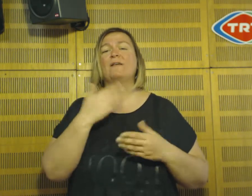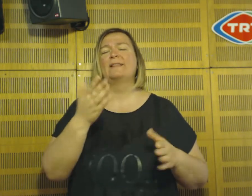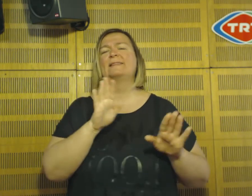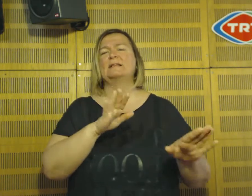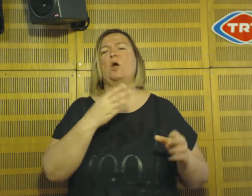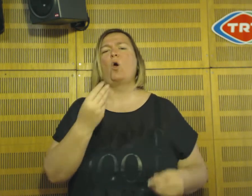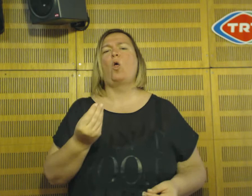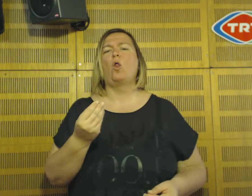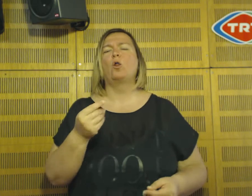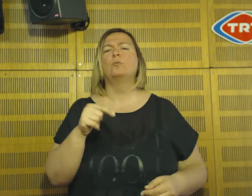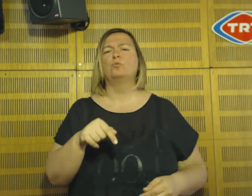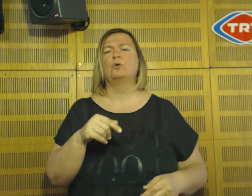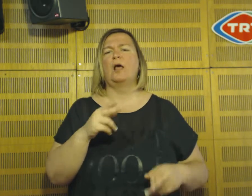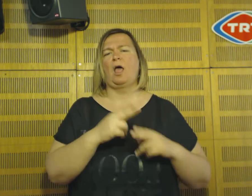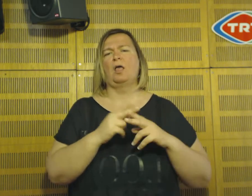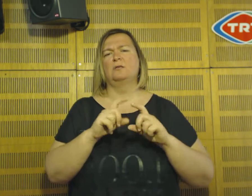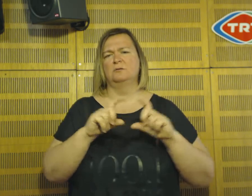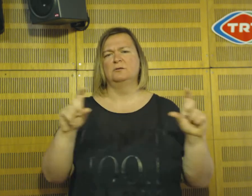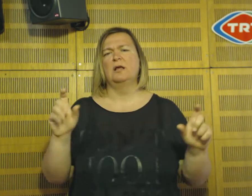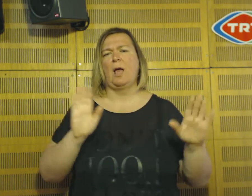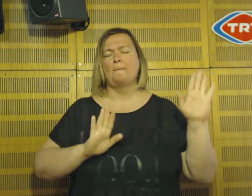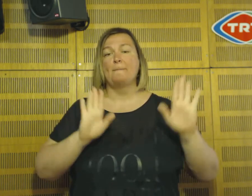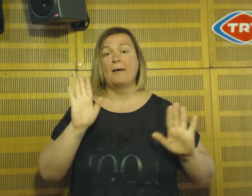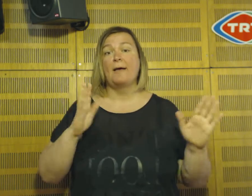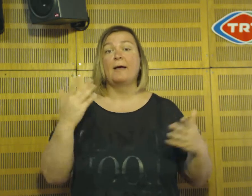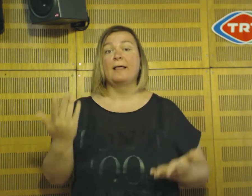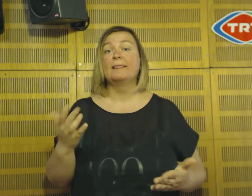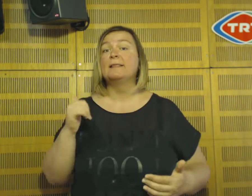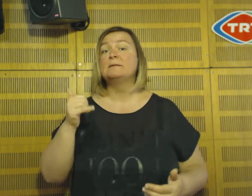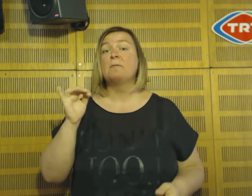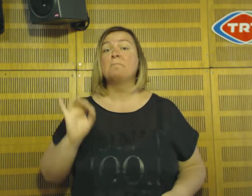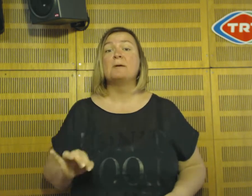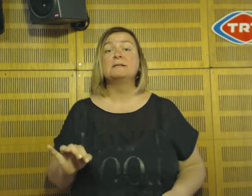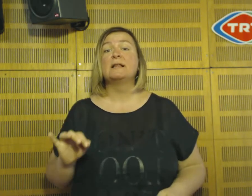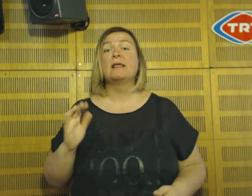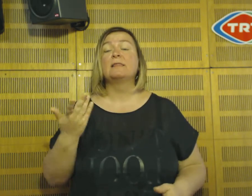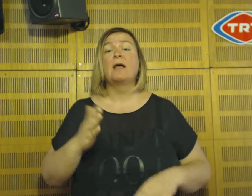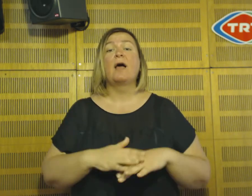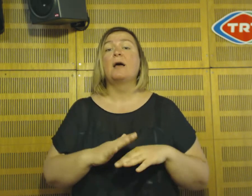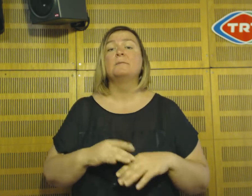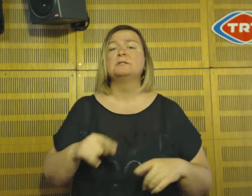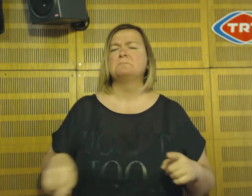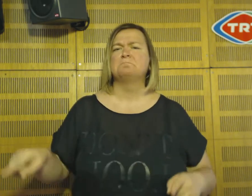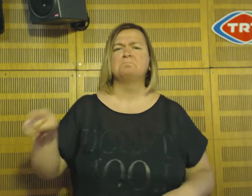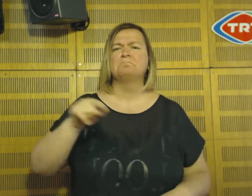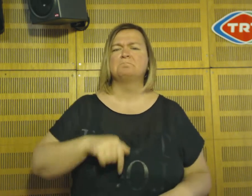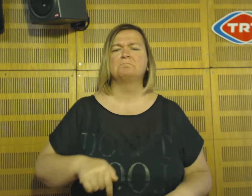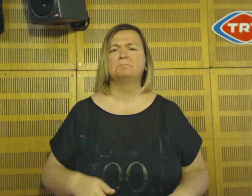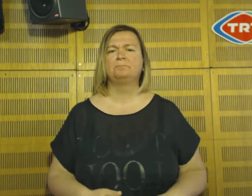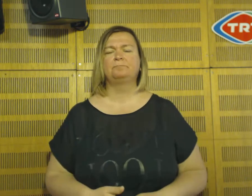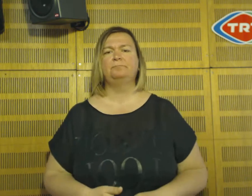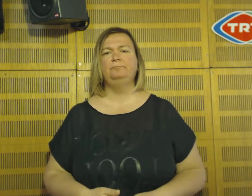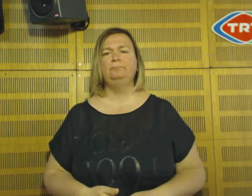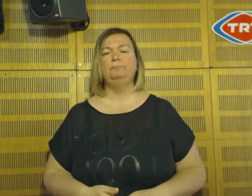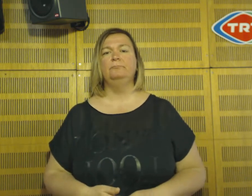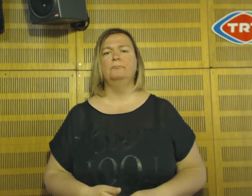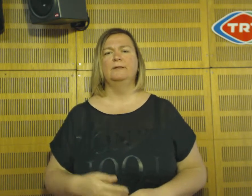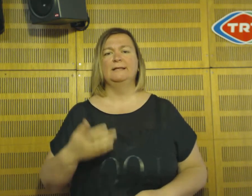ol adını taşıyor kampanya. Evet. Ne zaman başladınız, ne yaptınız şimdiye kadar acaba? Geçen